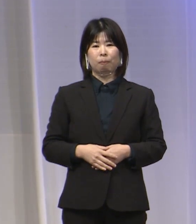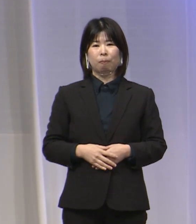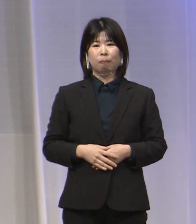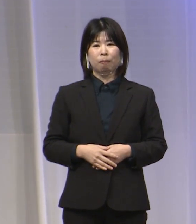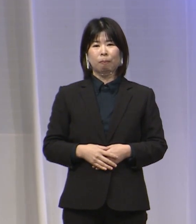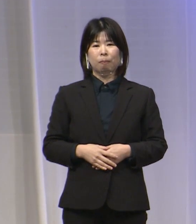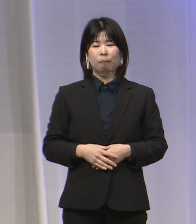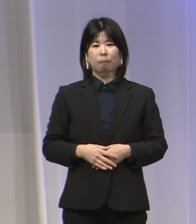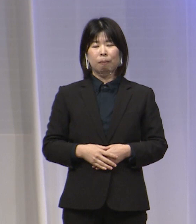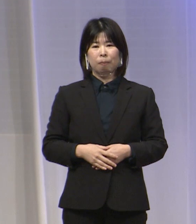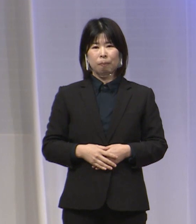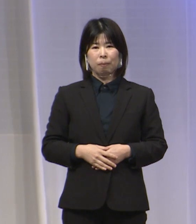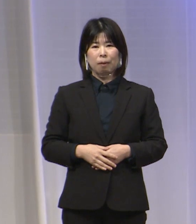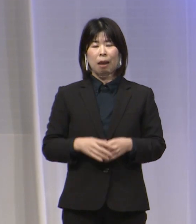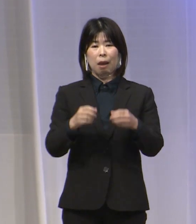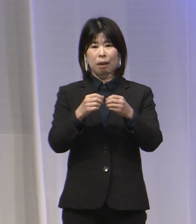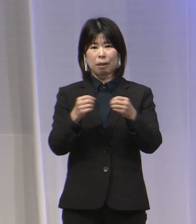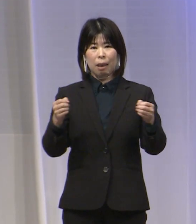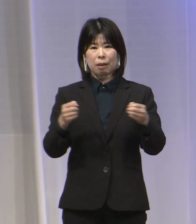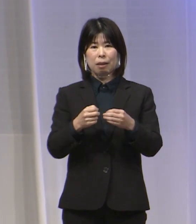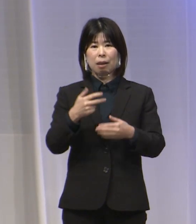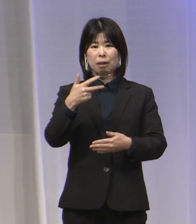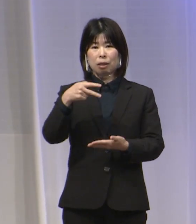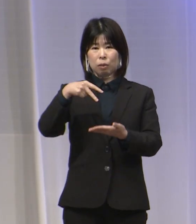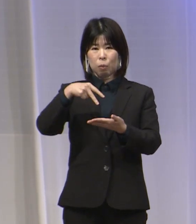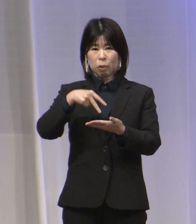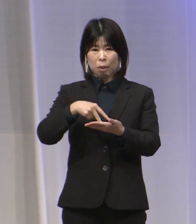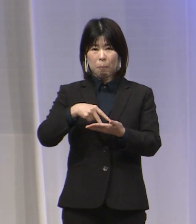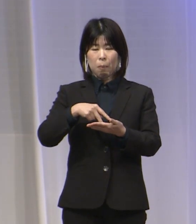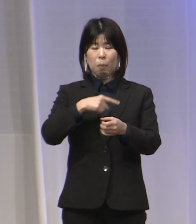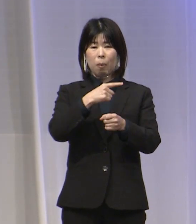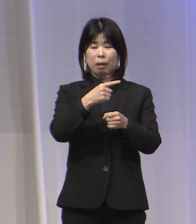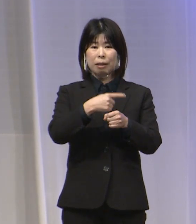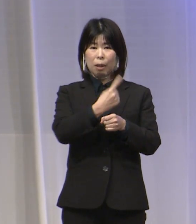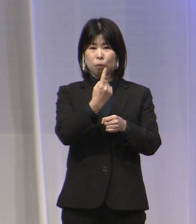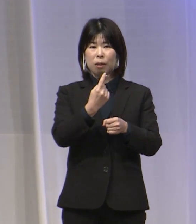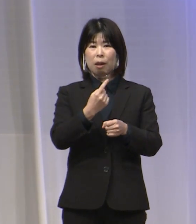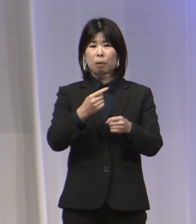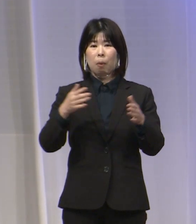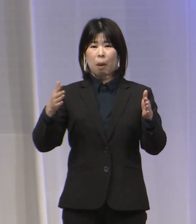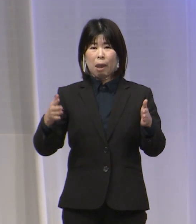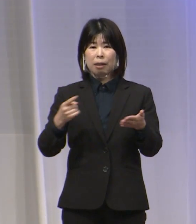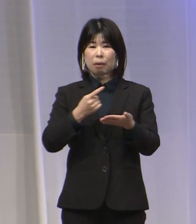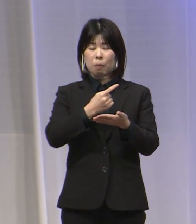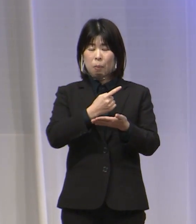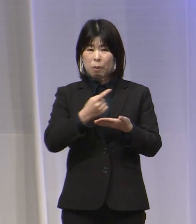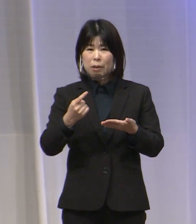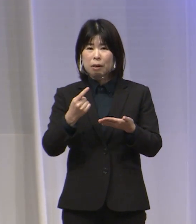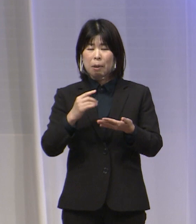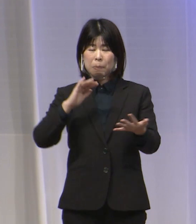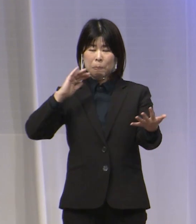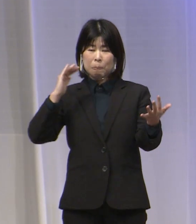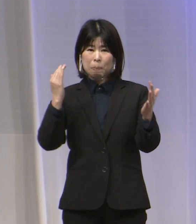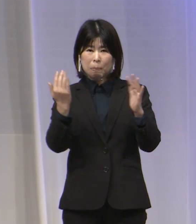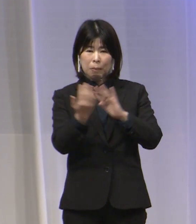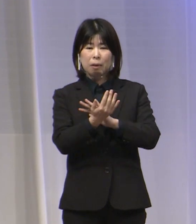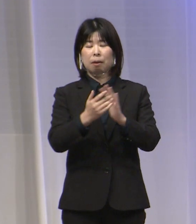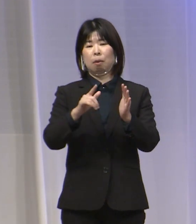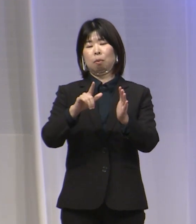また長崎市にとっても100年に一度の大きな変革の年となりました